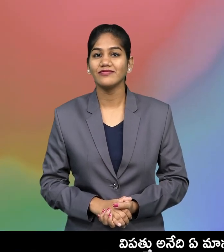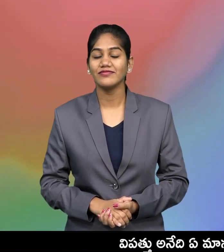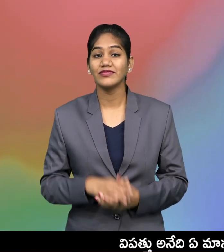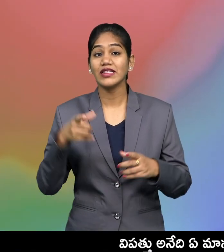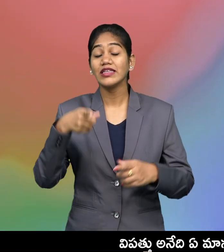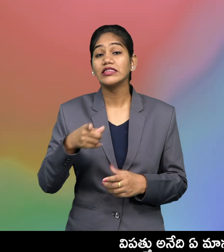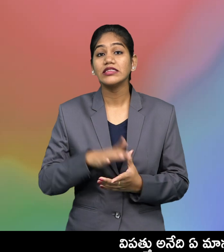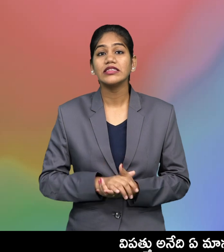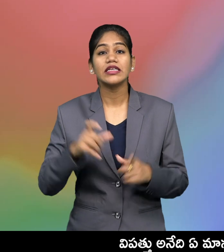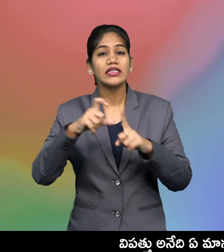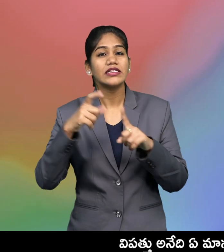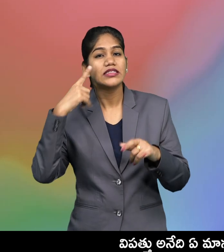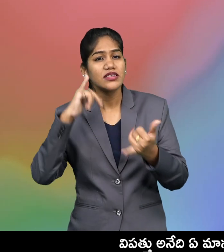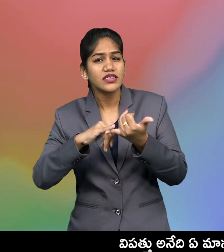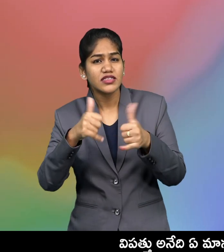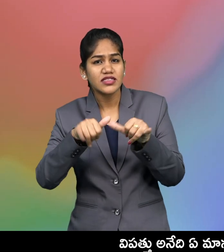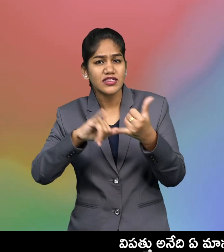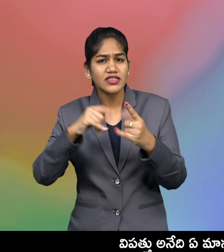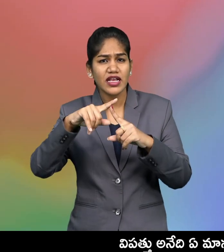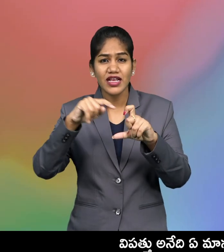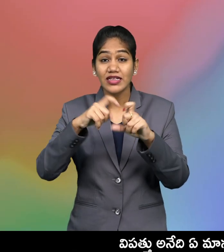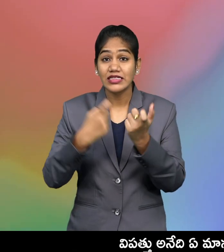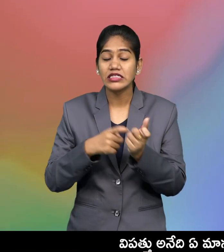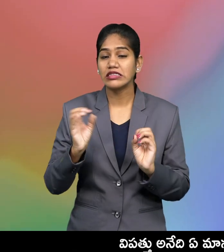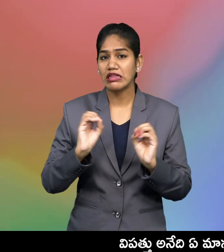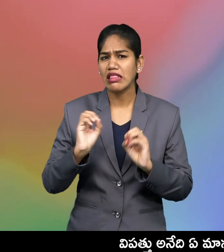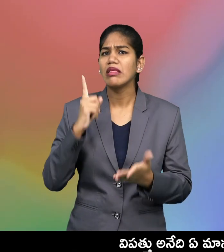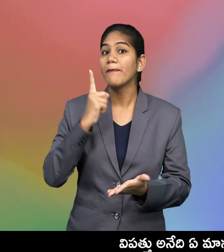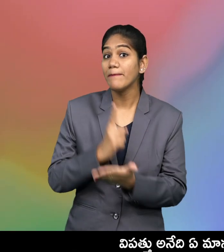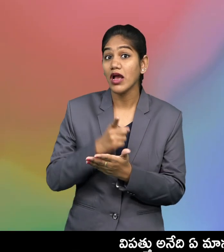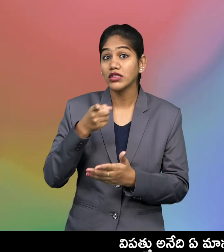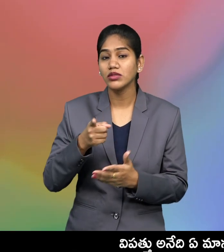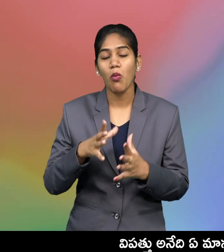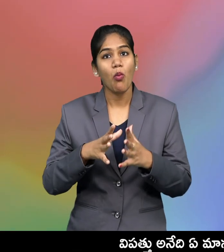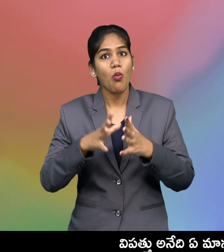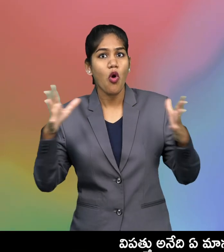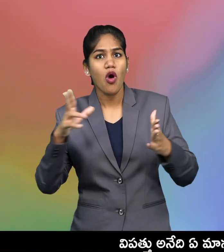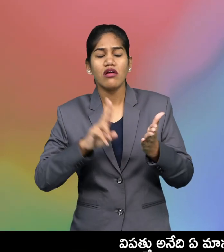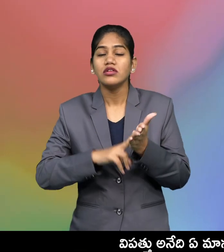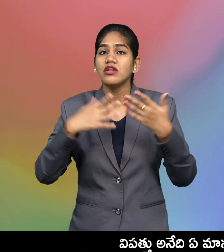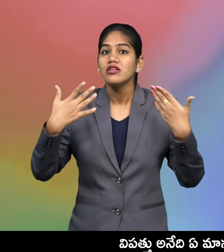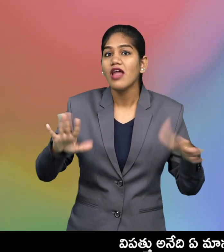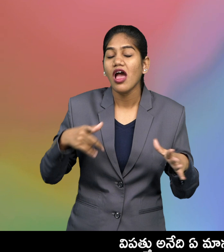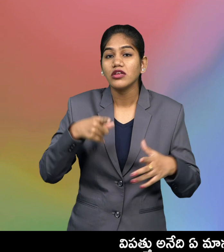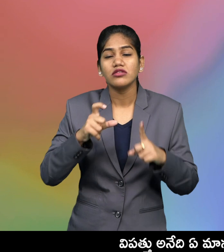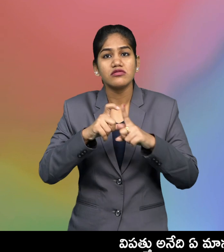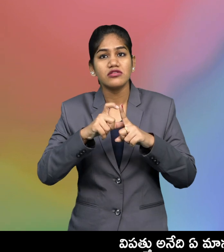విపత్తు అనేది ఏ మానవునికైనా సంభవించే గొప్ప విషాదం తప్ప మరొకటి కాదు.